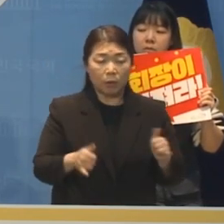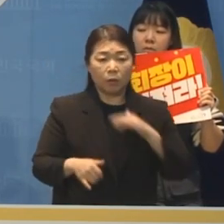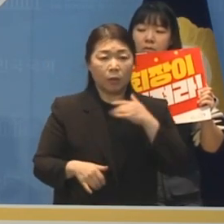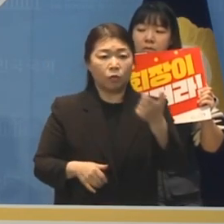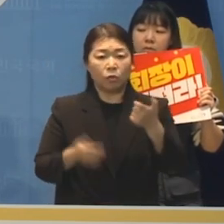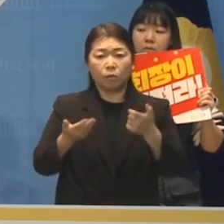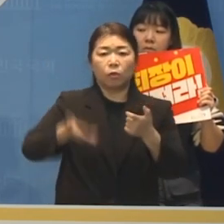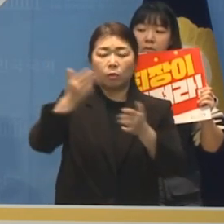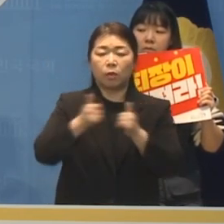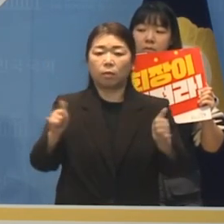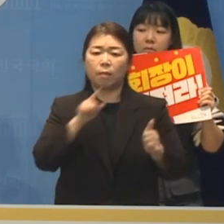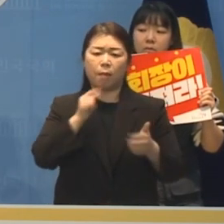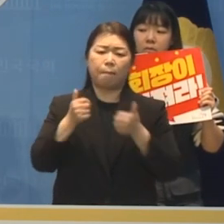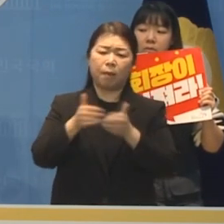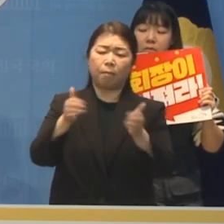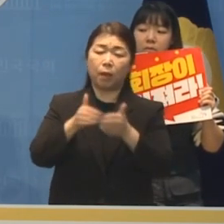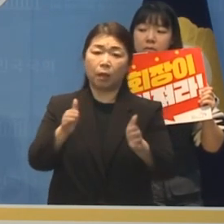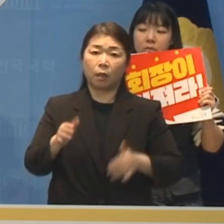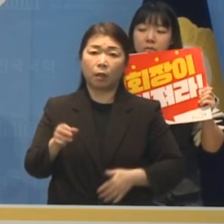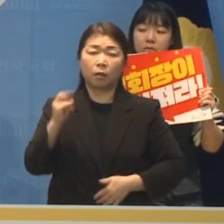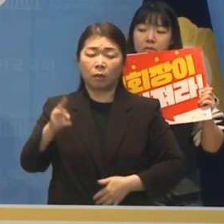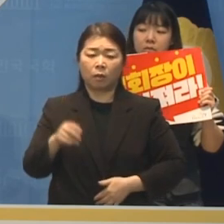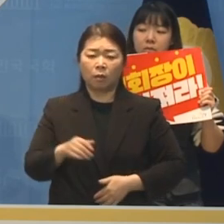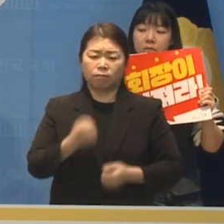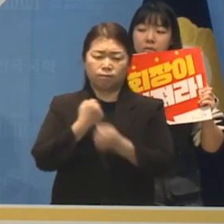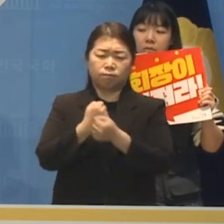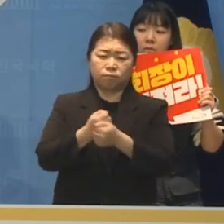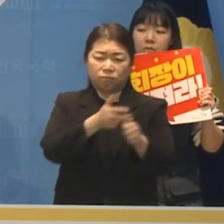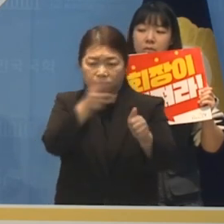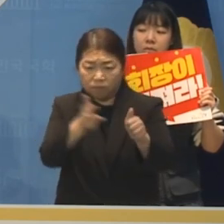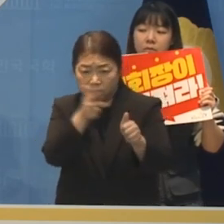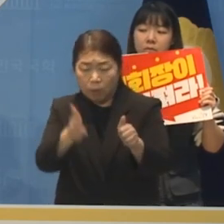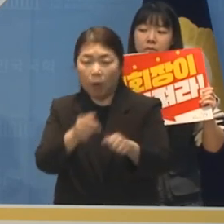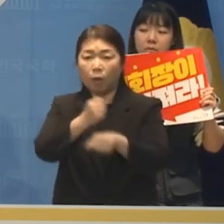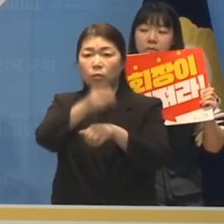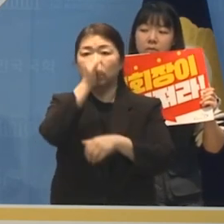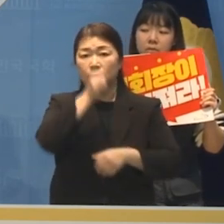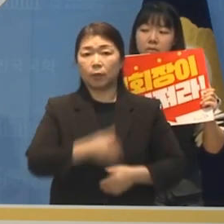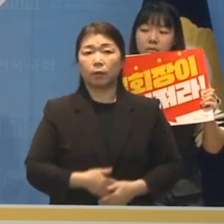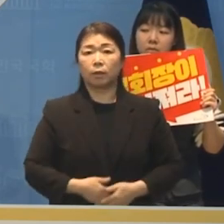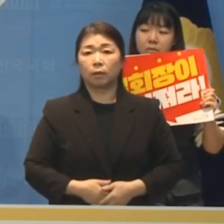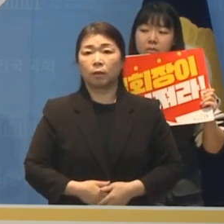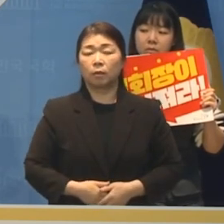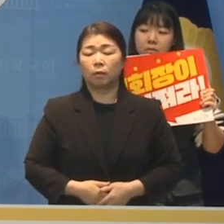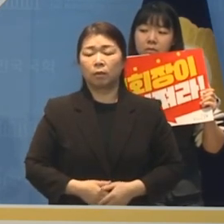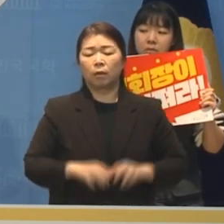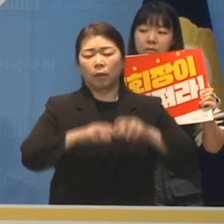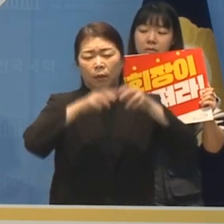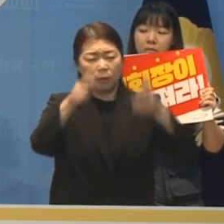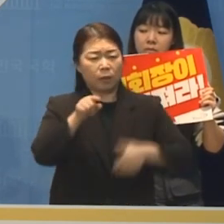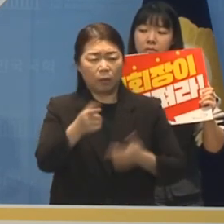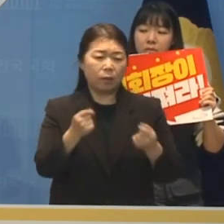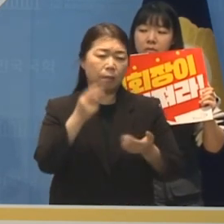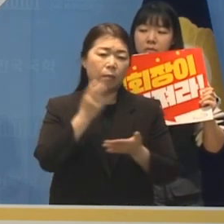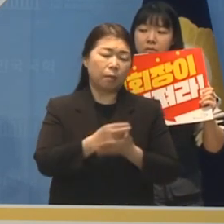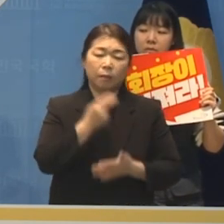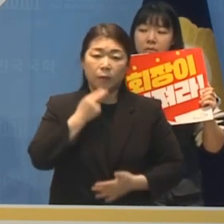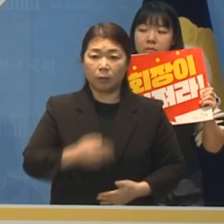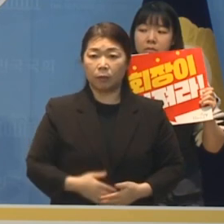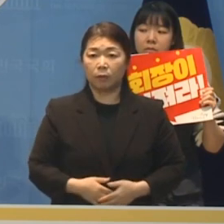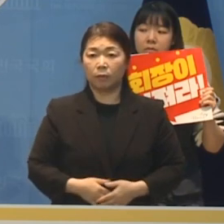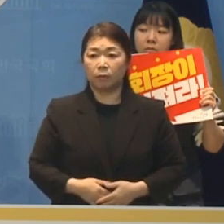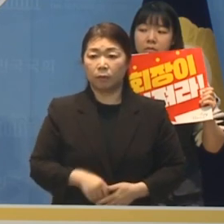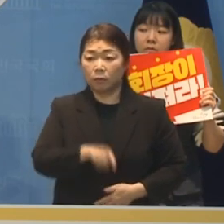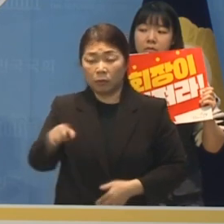저희에게 반말을 서슴지 않고 막무가내로 촬영도 합니다. 세상에 이런 법이 어디 있습니까? 우리 같은